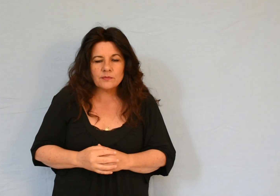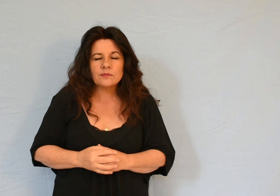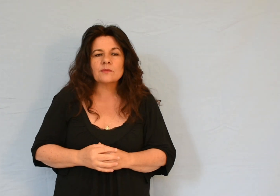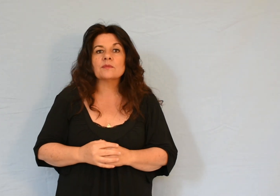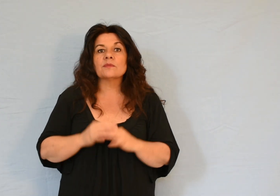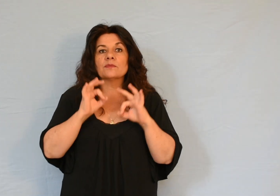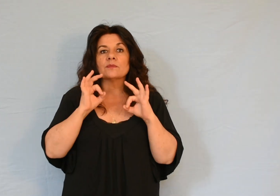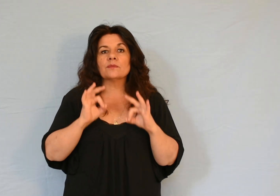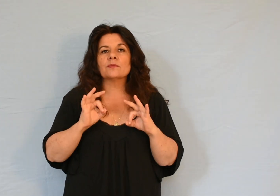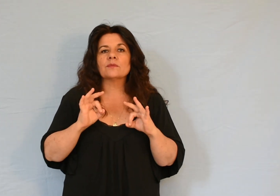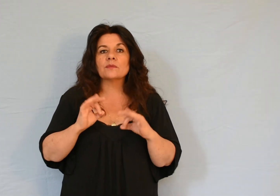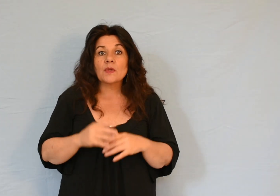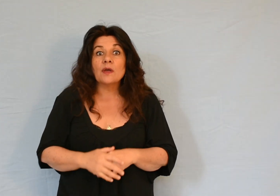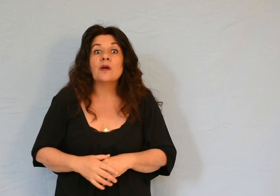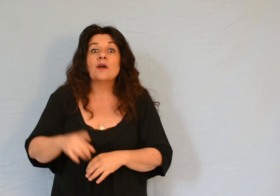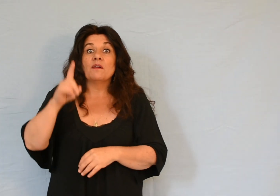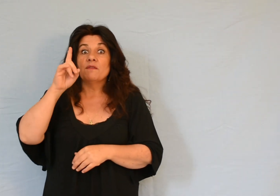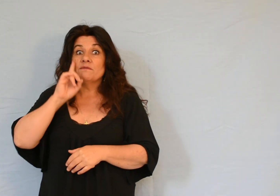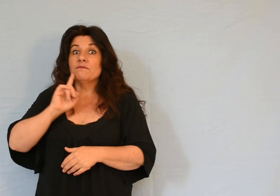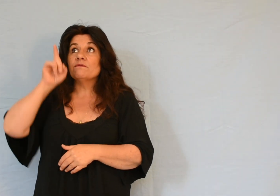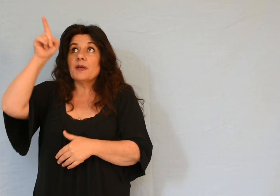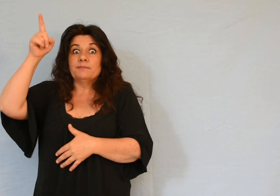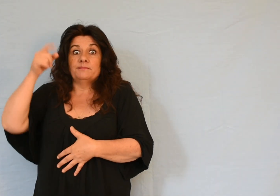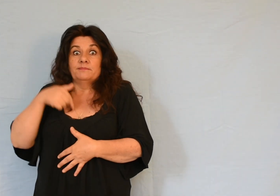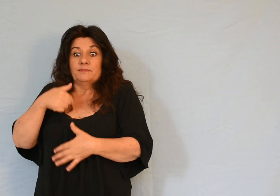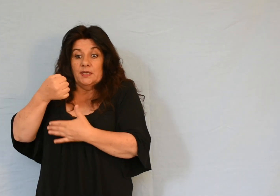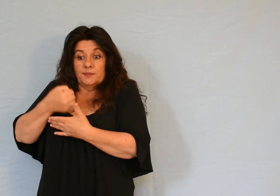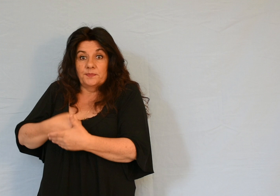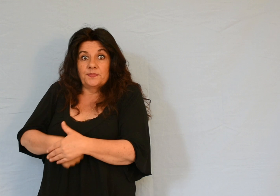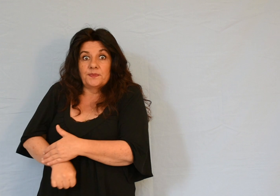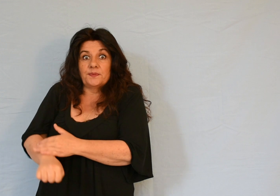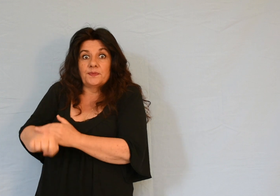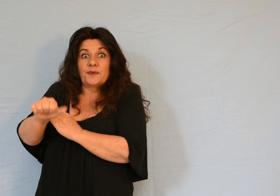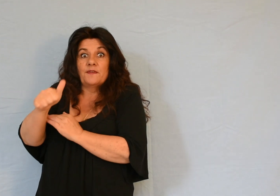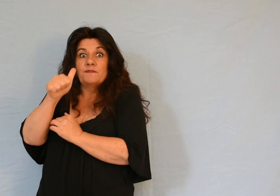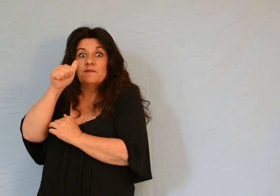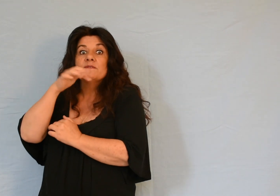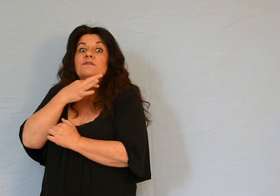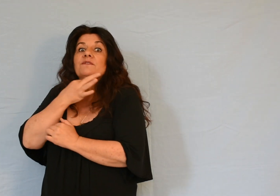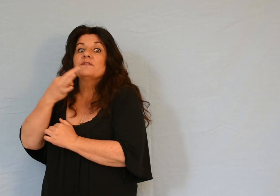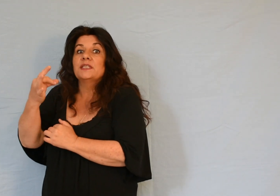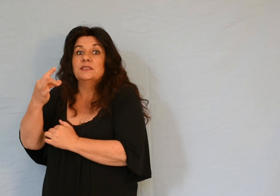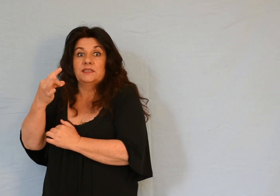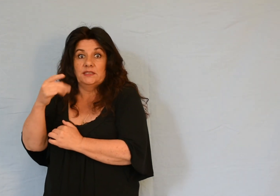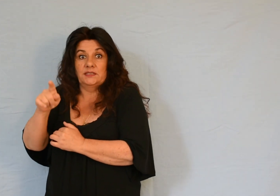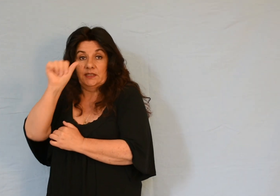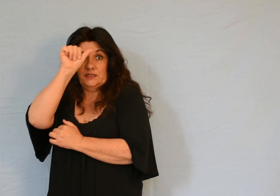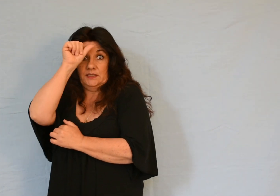Or, elle mit au monde un fils, un enfant mâle, celui qui sera le berger de toutes